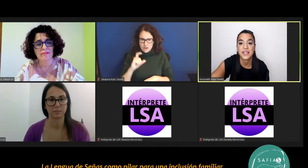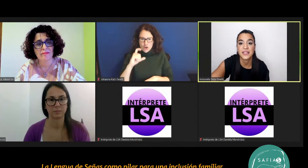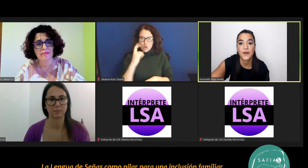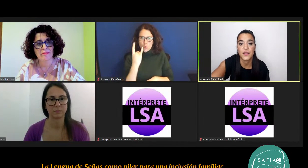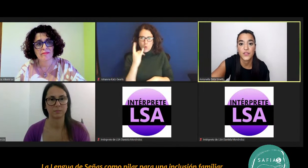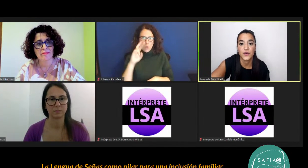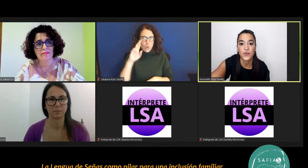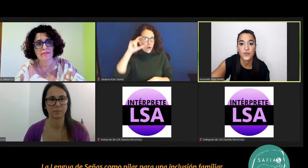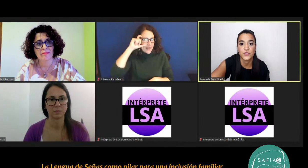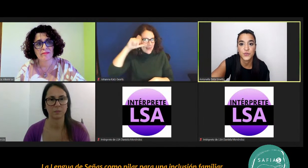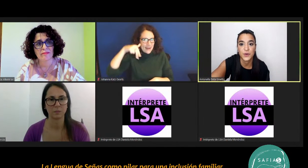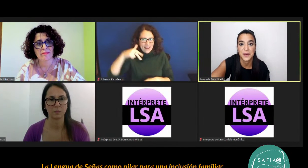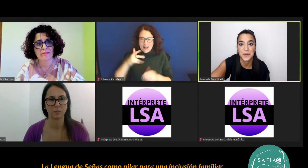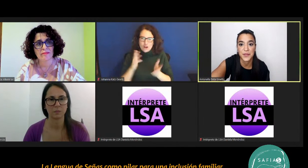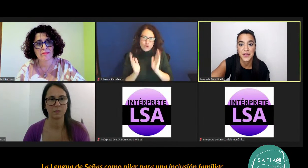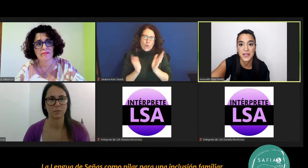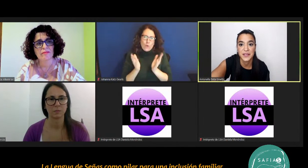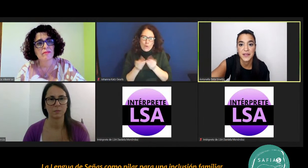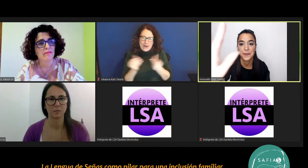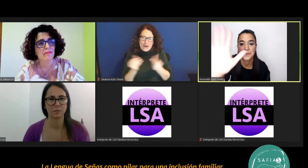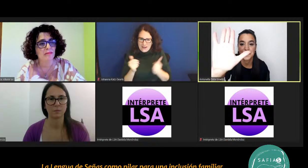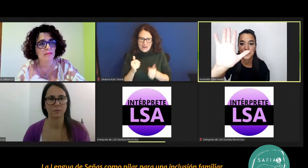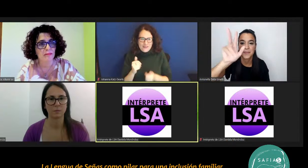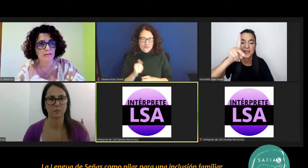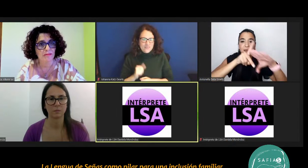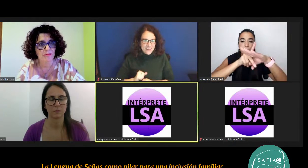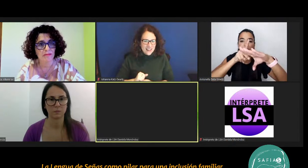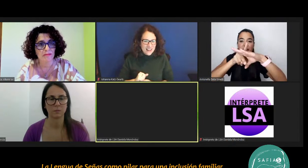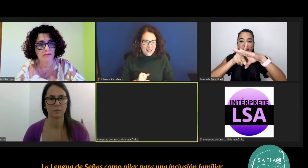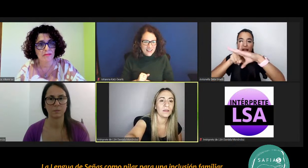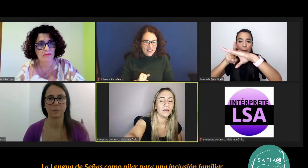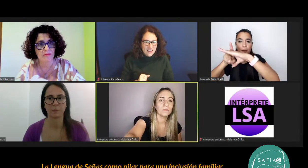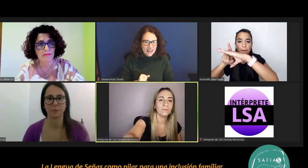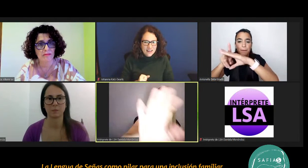se me está trabando Joana, perdón, ¿eh? Sigo.